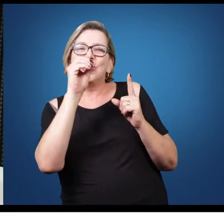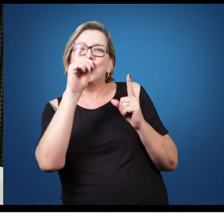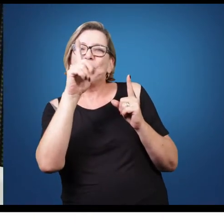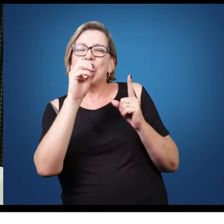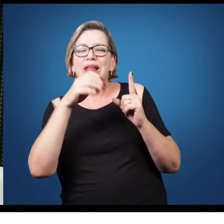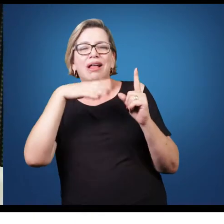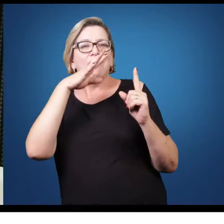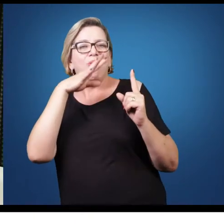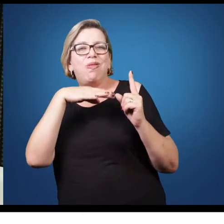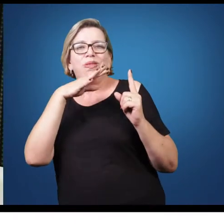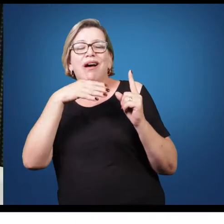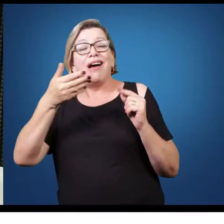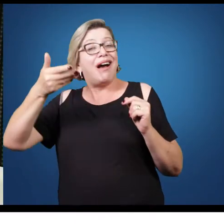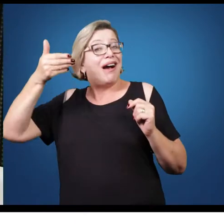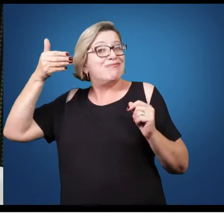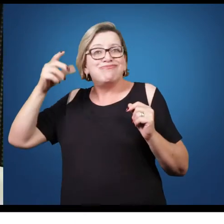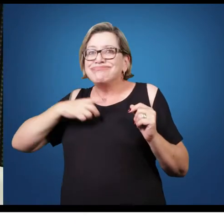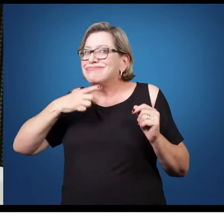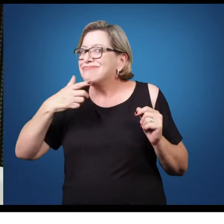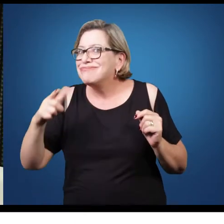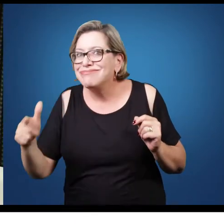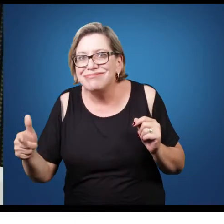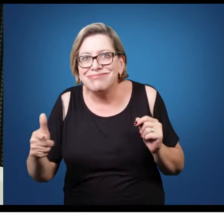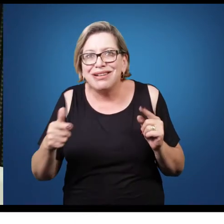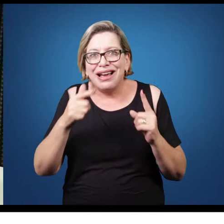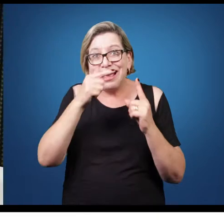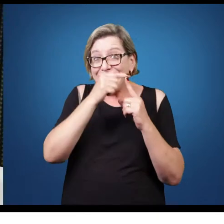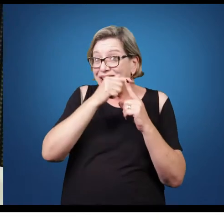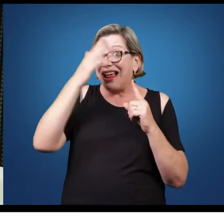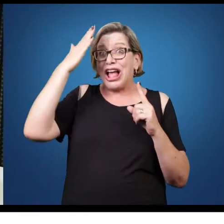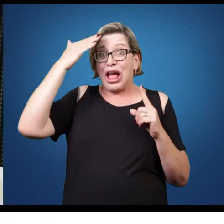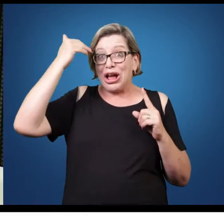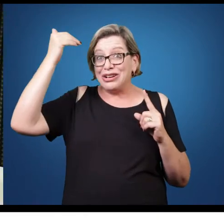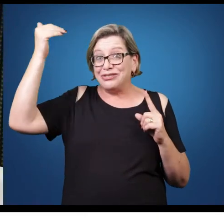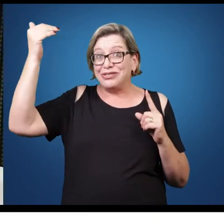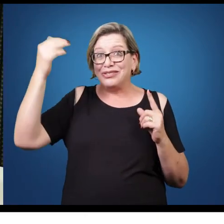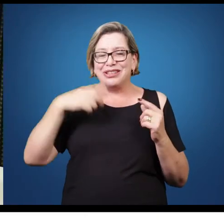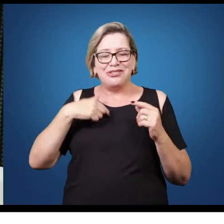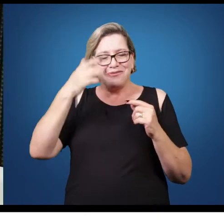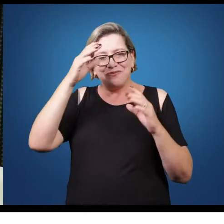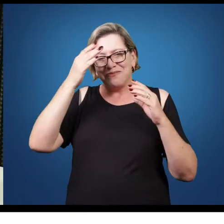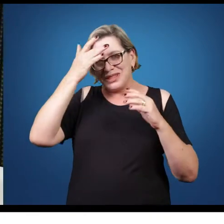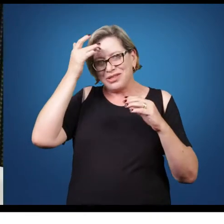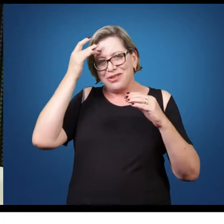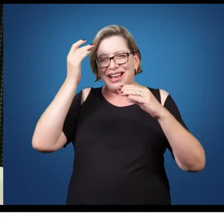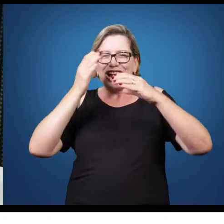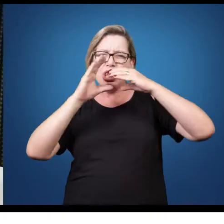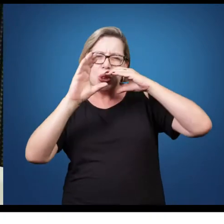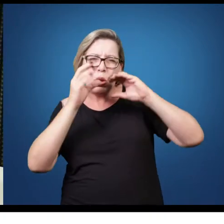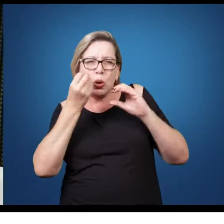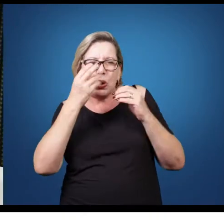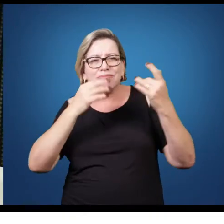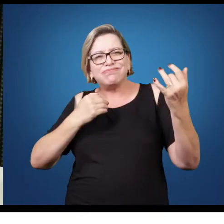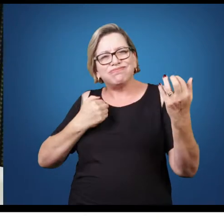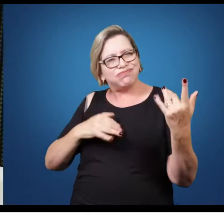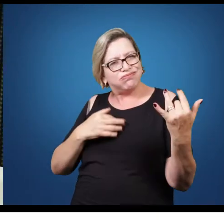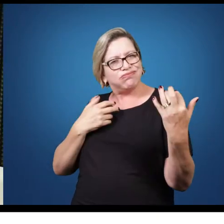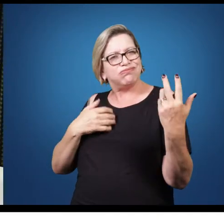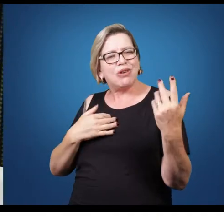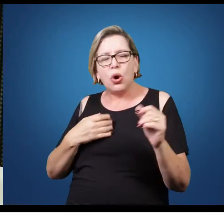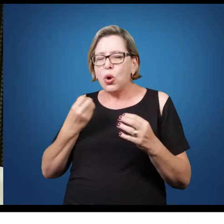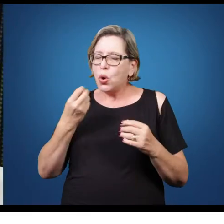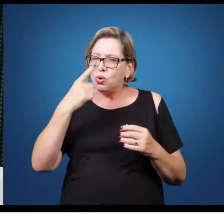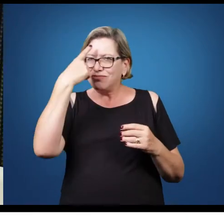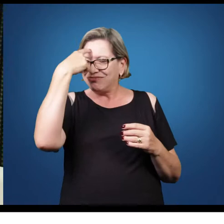não senão nunca determinado artista musical o cantor instrumentista ou o compositor